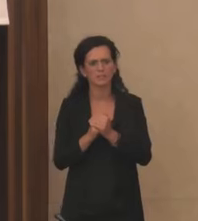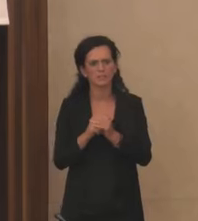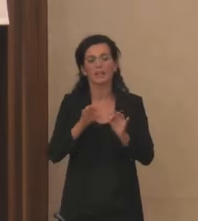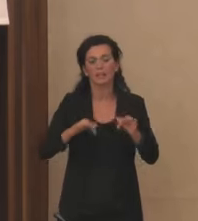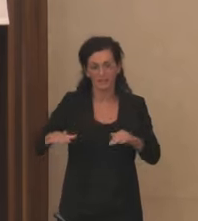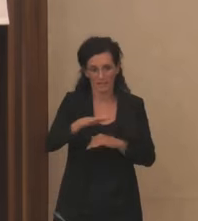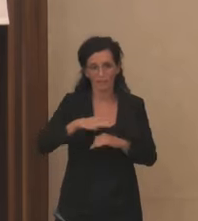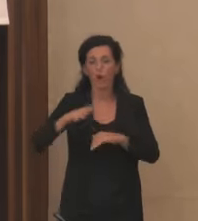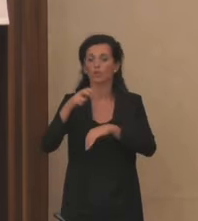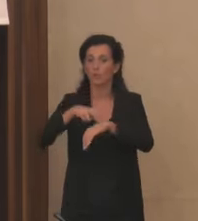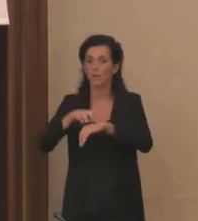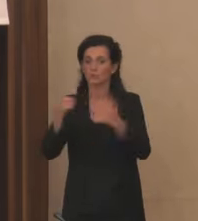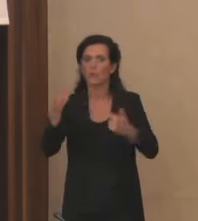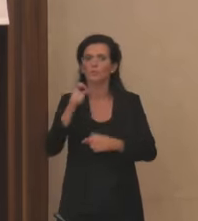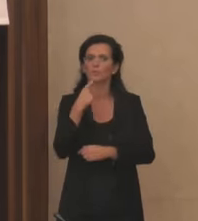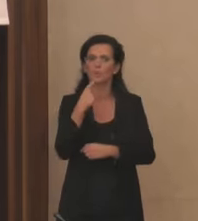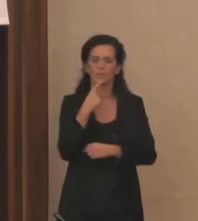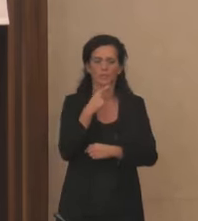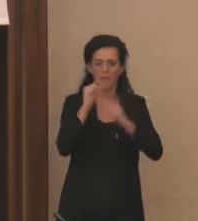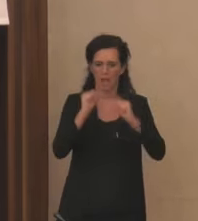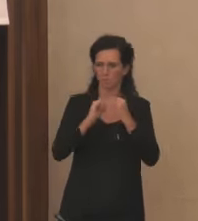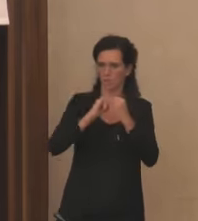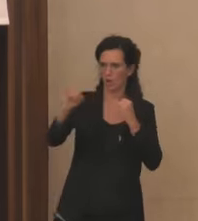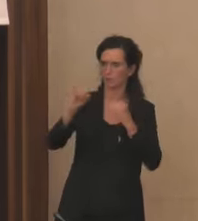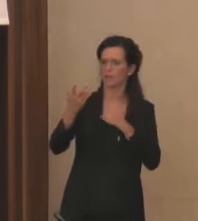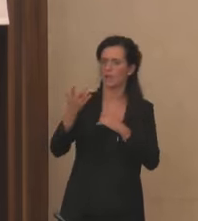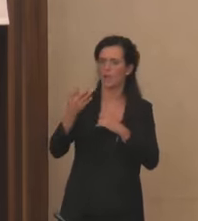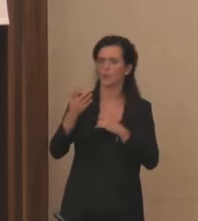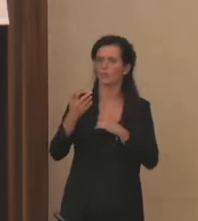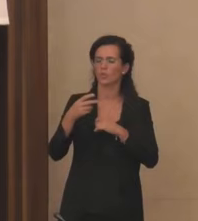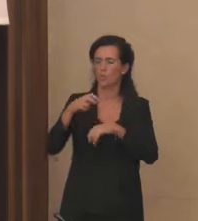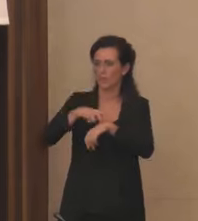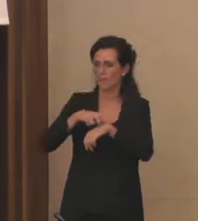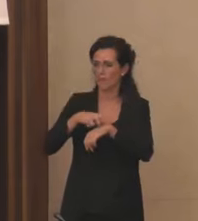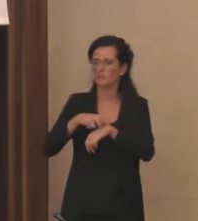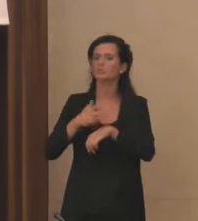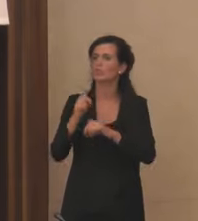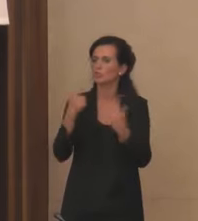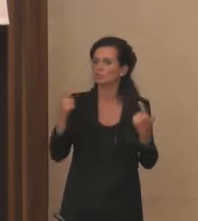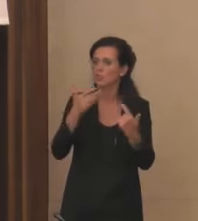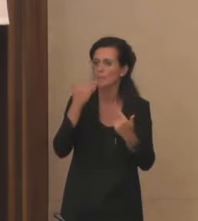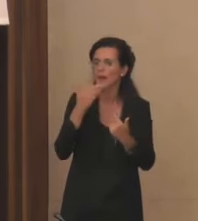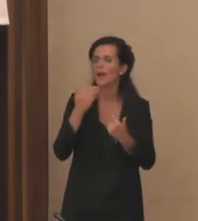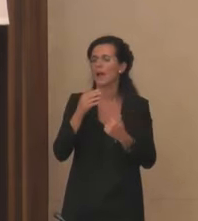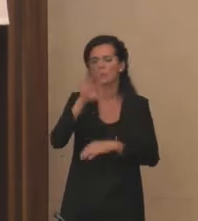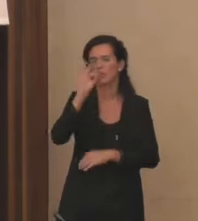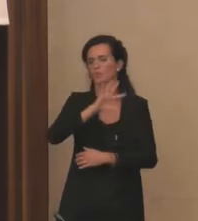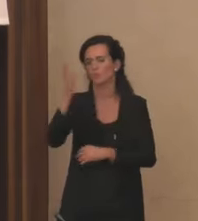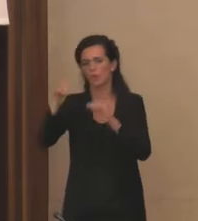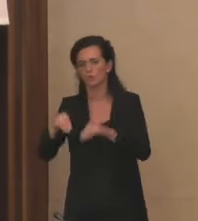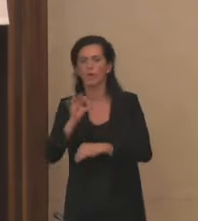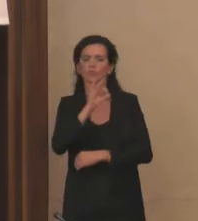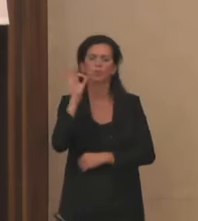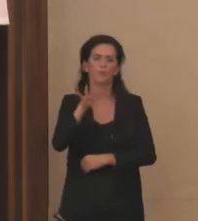adesso, perché se uno è lontano da un ospedale regionale o locale preferisce andare altrove o lavorare da casa, no? E